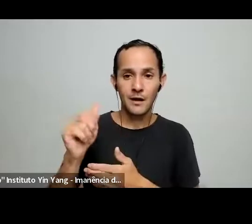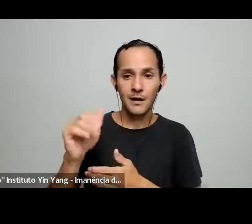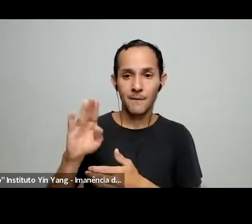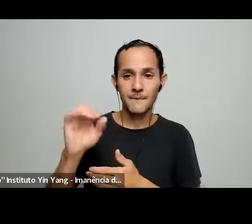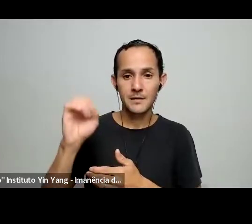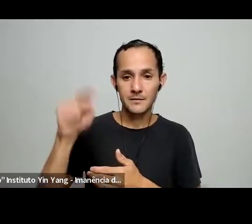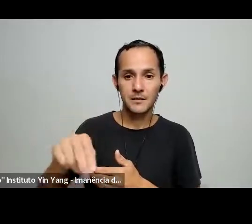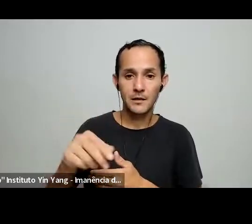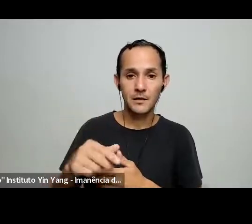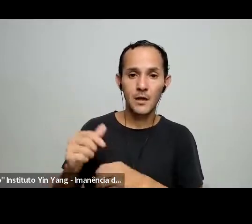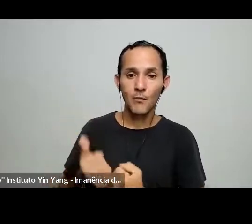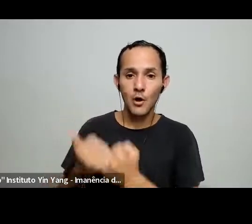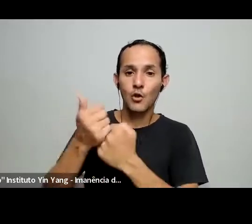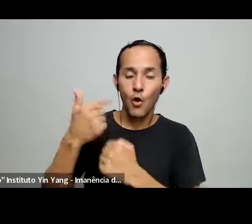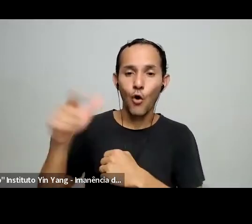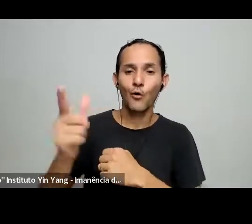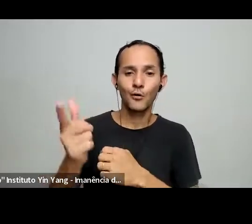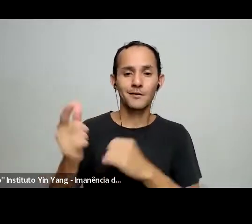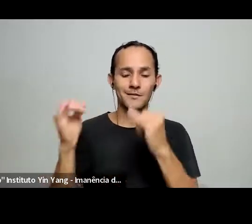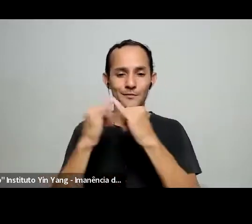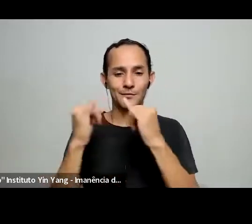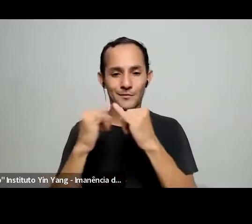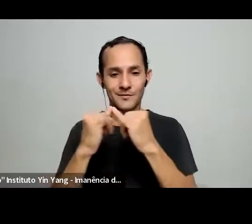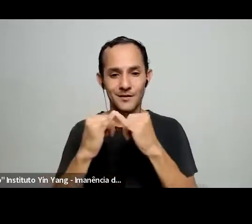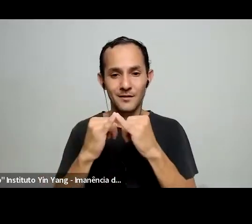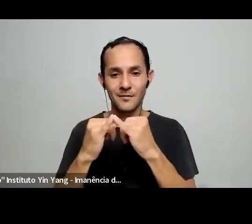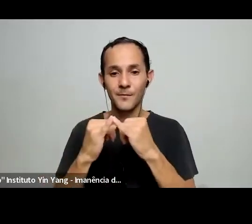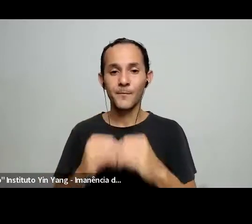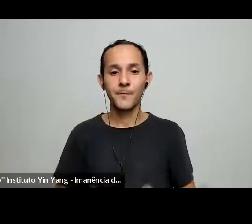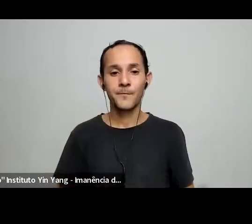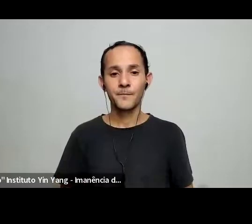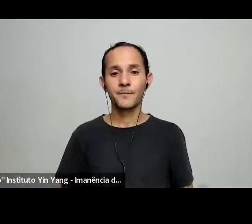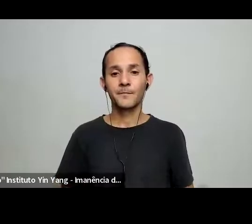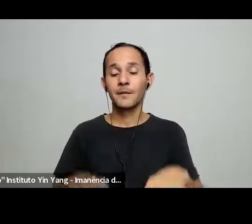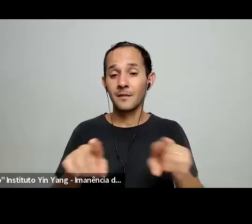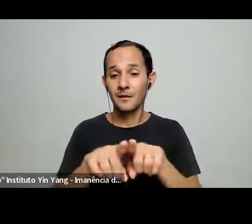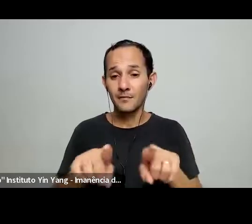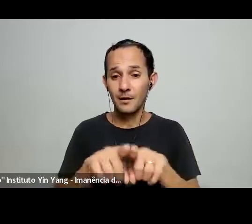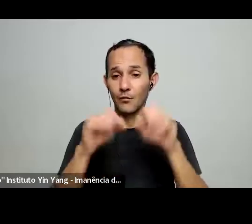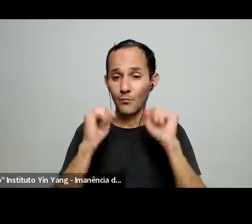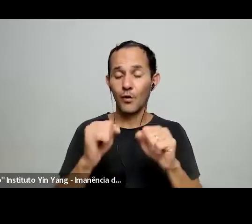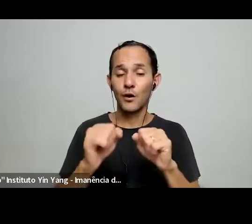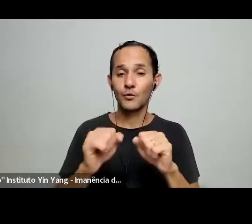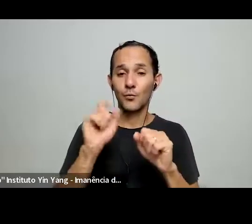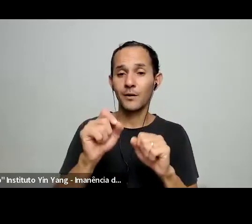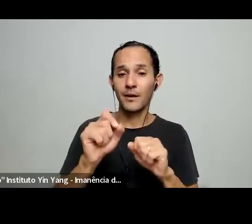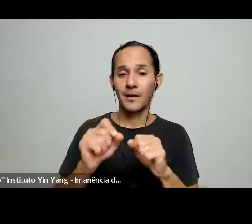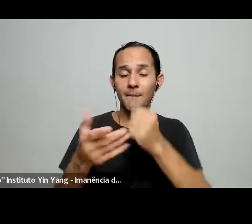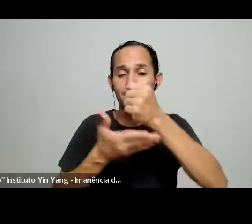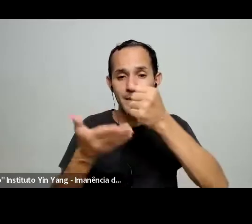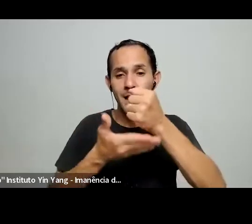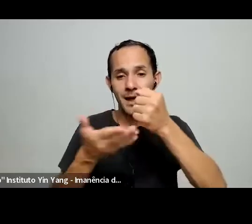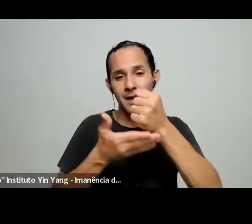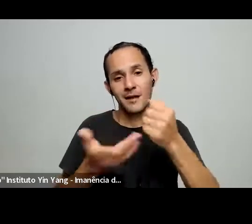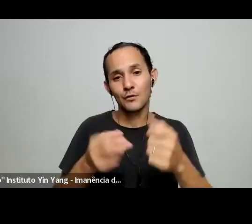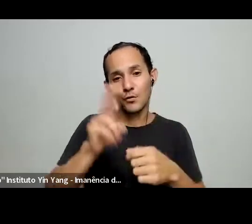outras instituições, né, que eventualmente colaboram, e depois eles podem ser base de um trabalho como o Núcleo de